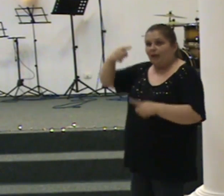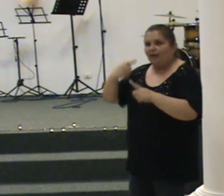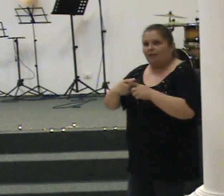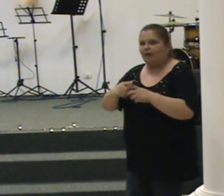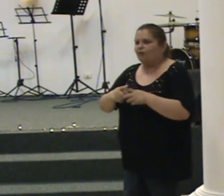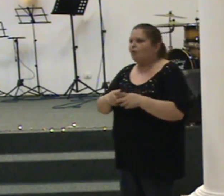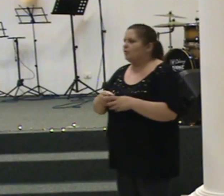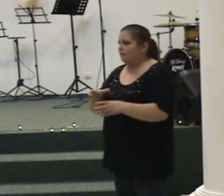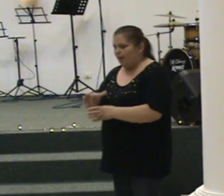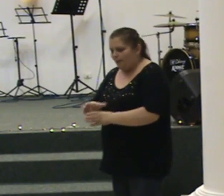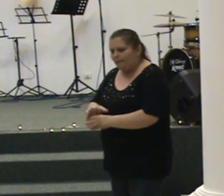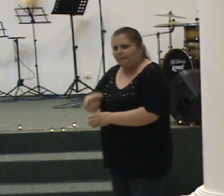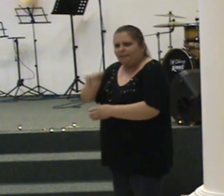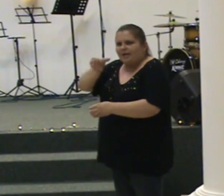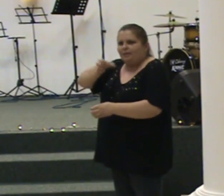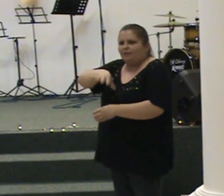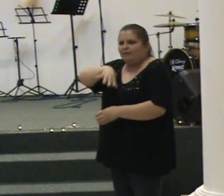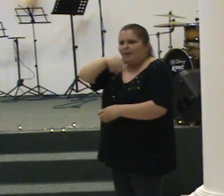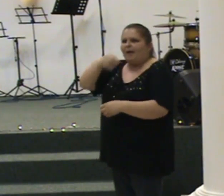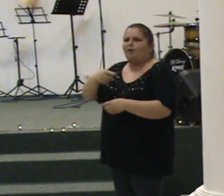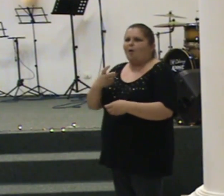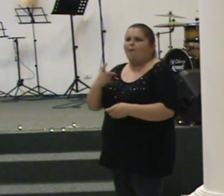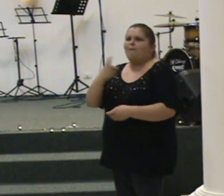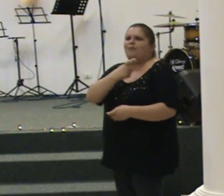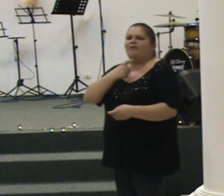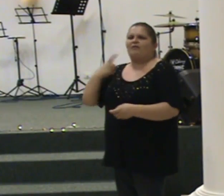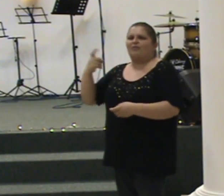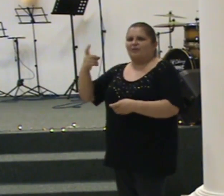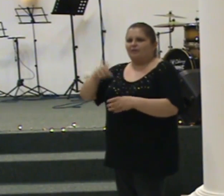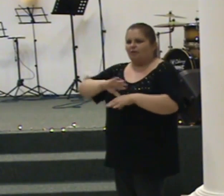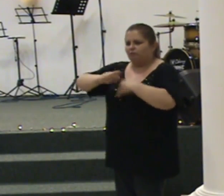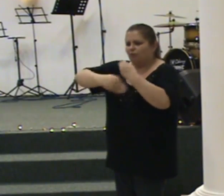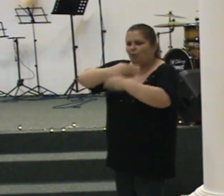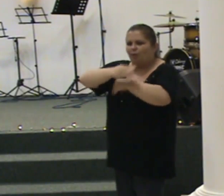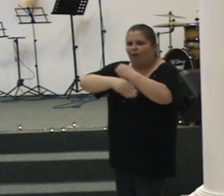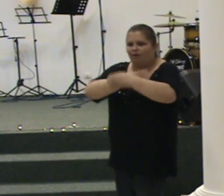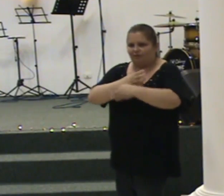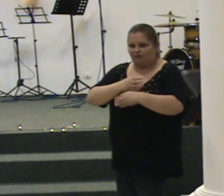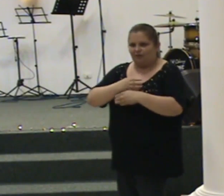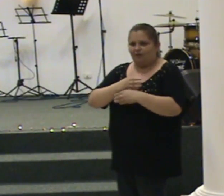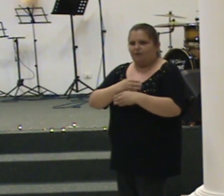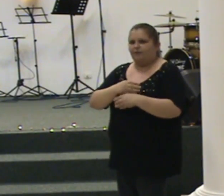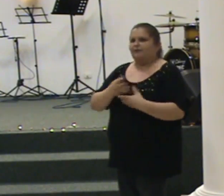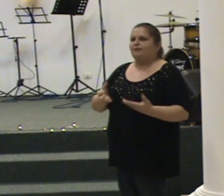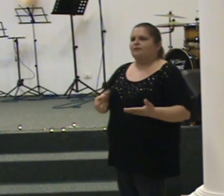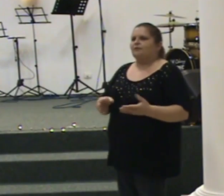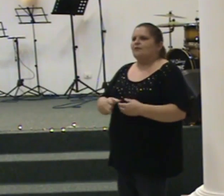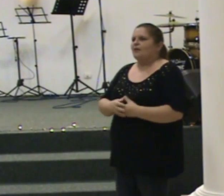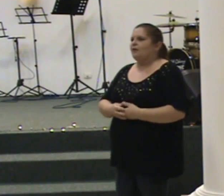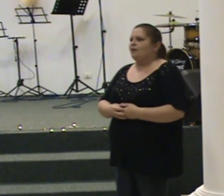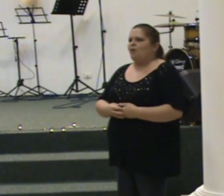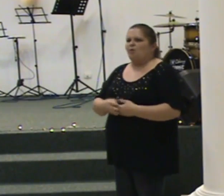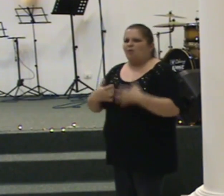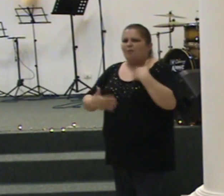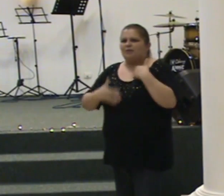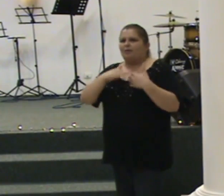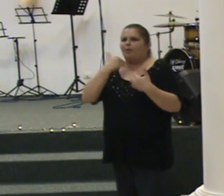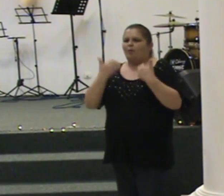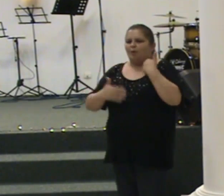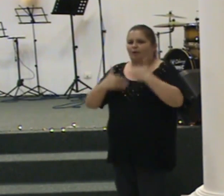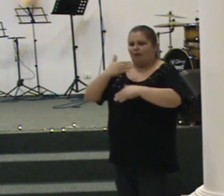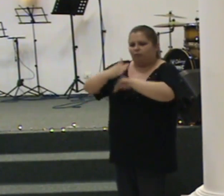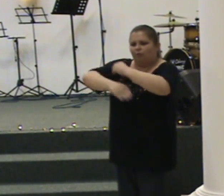né? Mirra, naquela época, as pessoas usavam para embalsamar corpos. Ali estava falando,